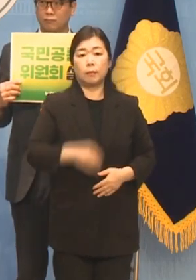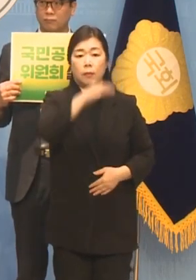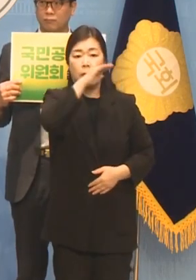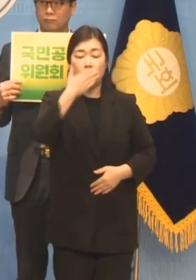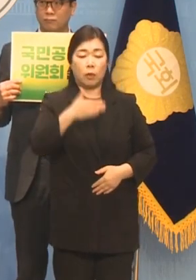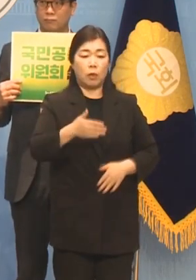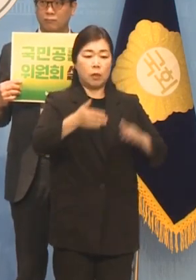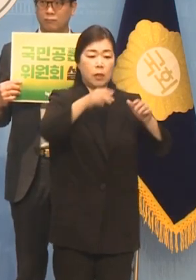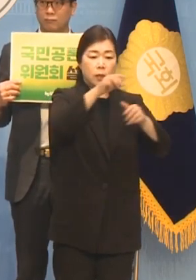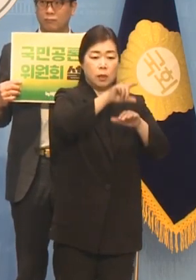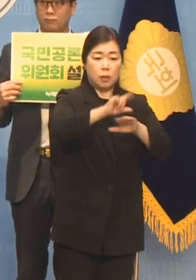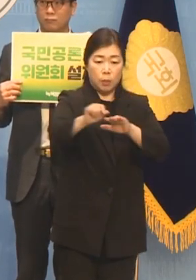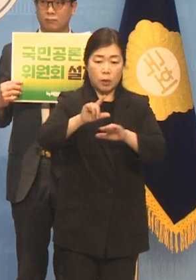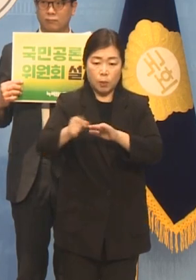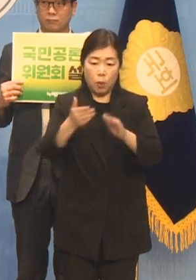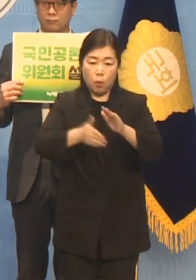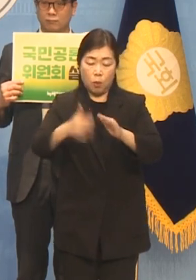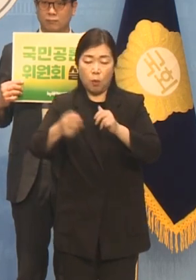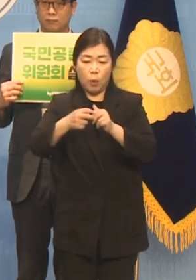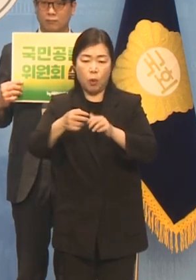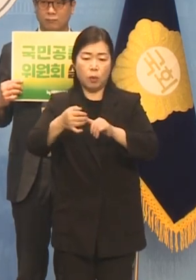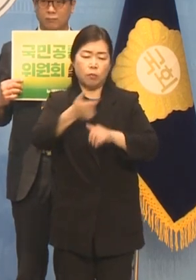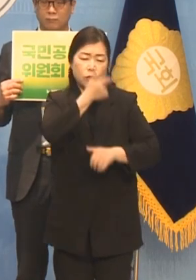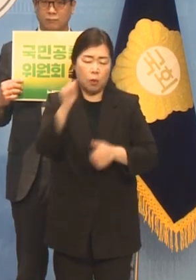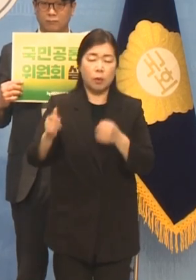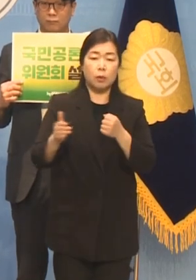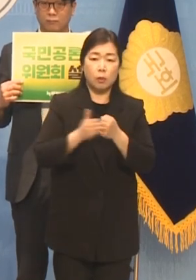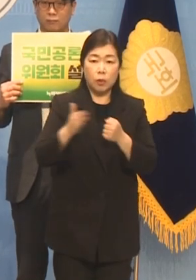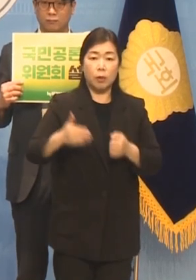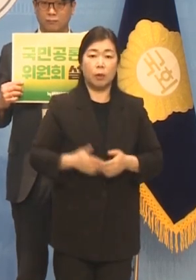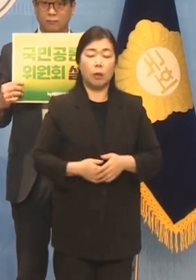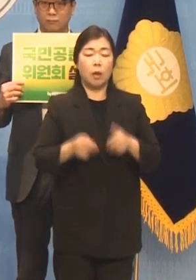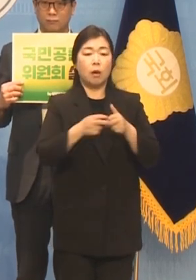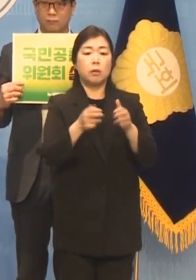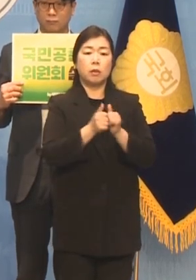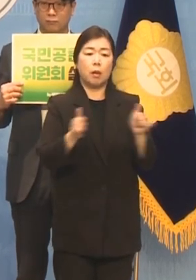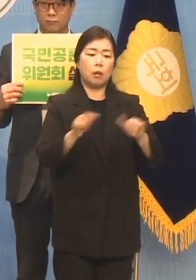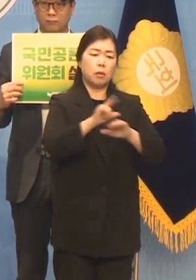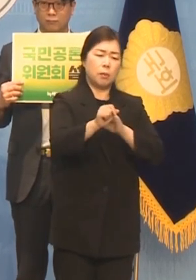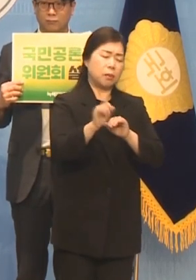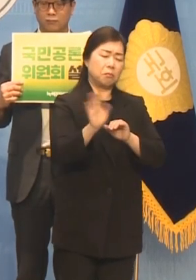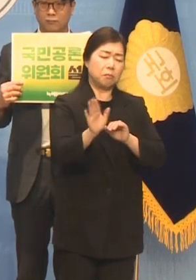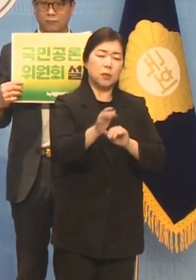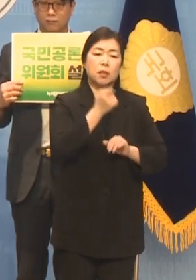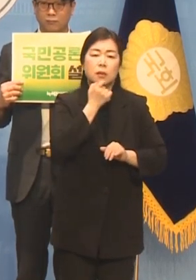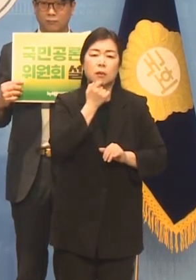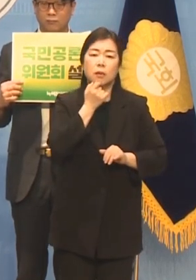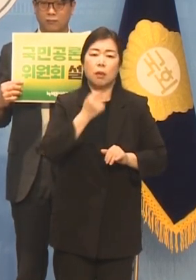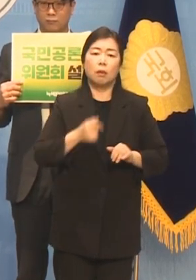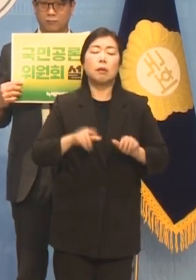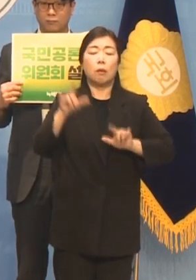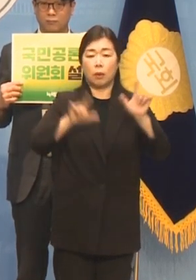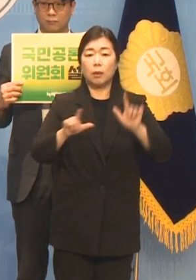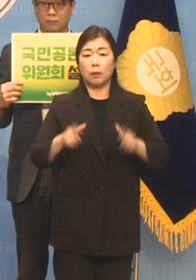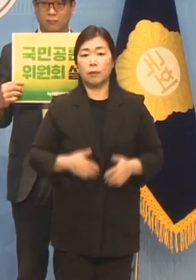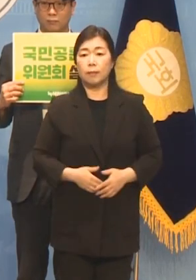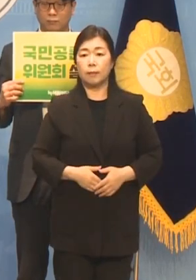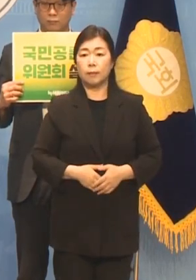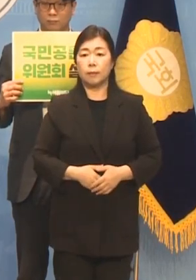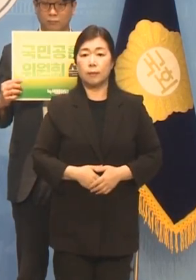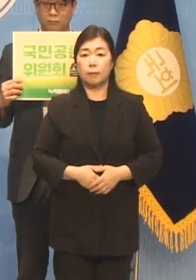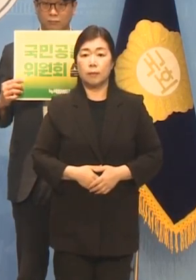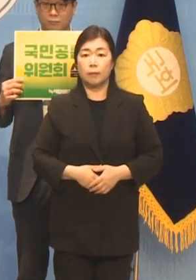지역 공공병원이 절대적으로 부족하기 때문에 의사들이 지방에 갈 엄두를 못 내는 측면도 있습니다.